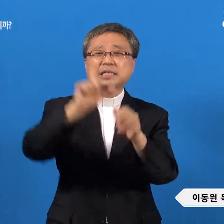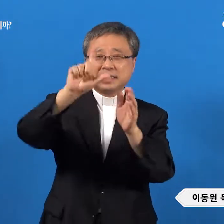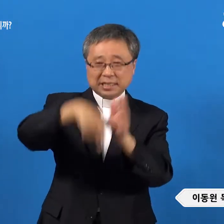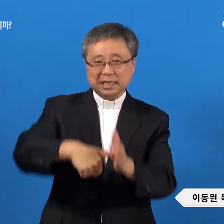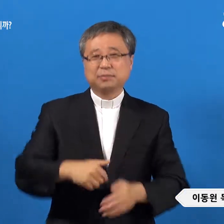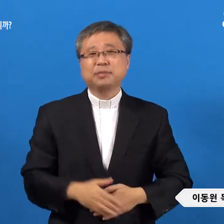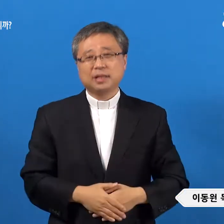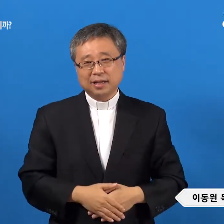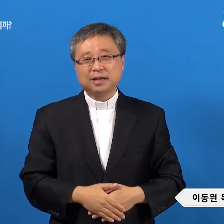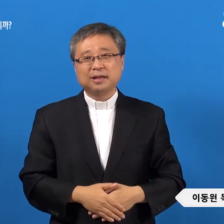것입니다.